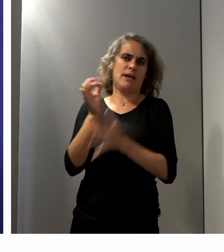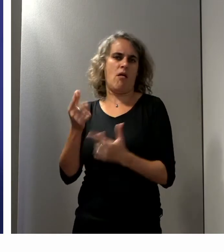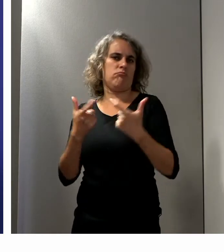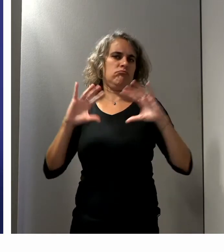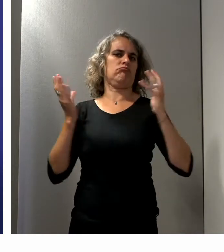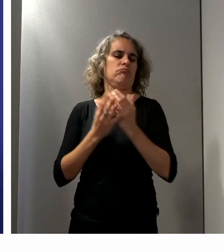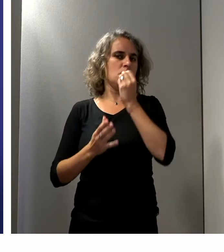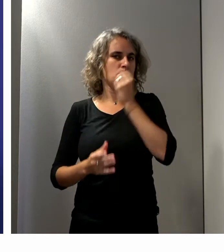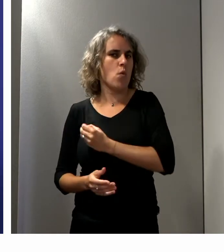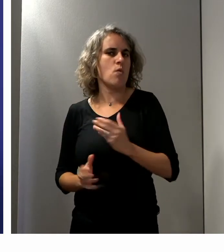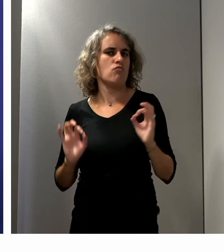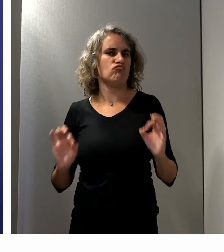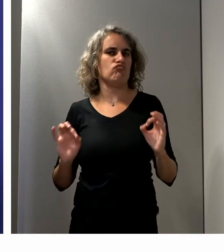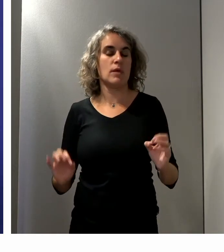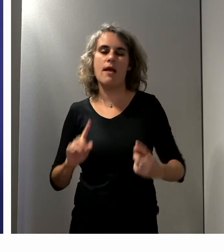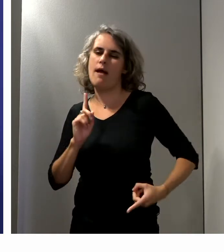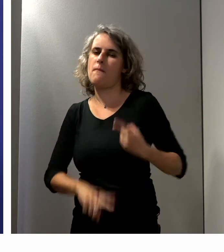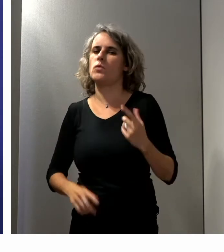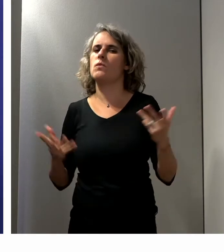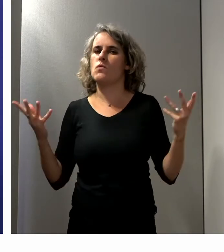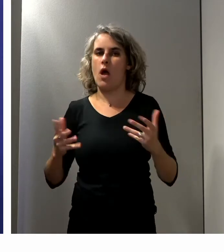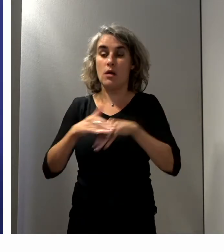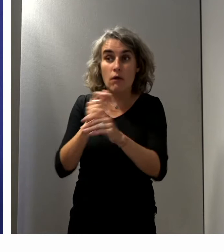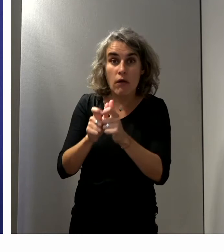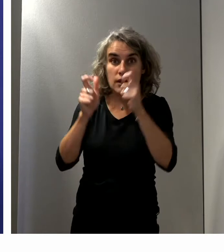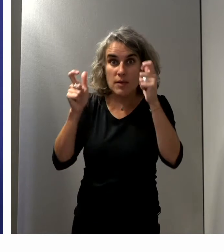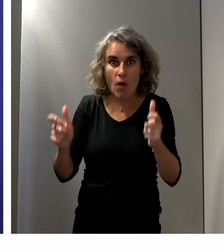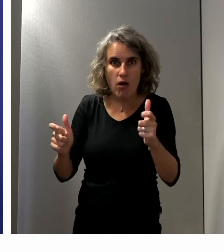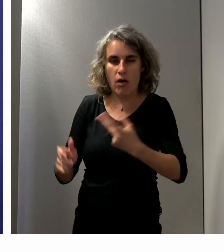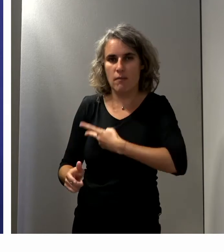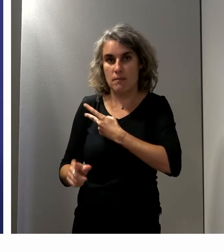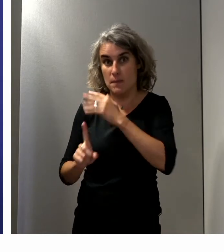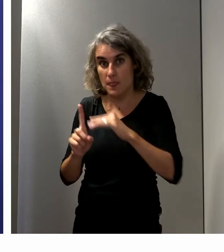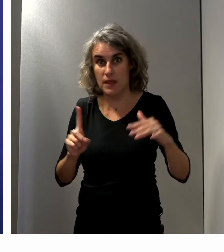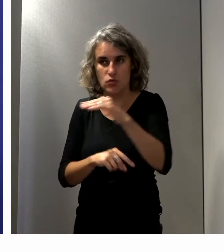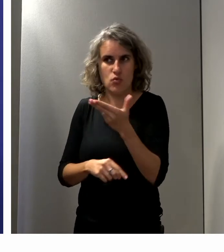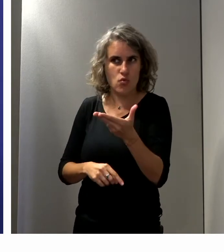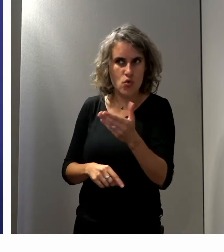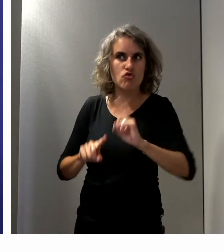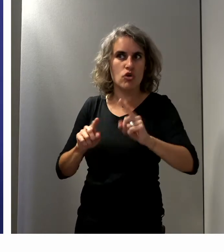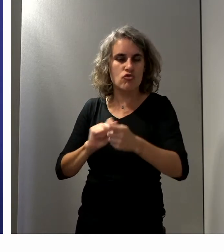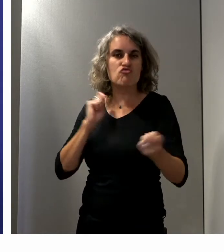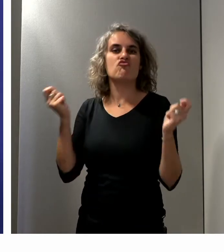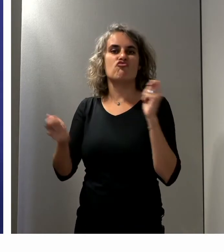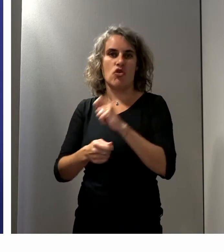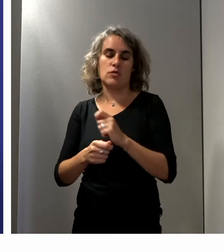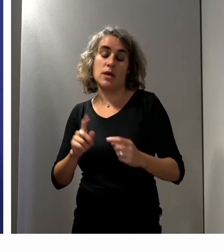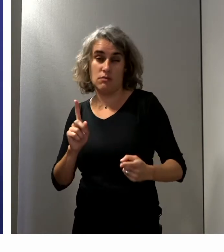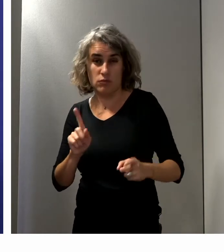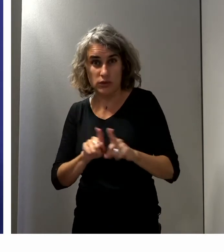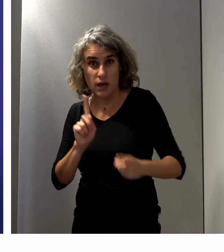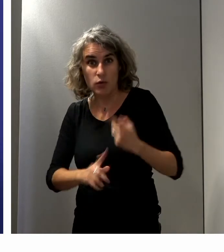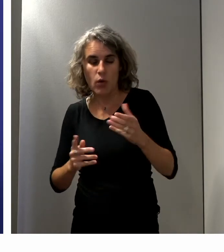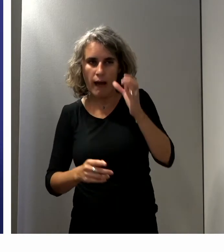intéressant, c'est vraiment la modification des comportements dans les établissements, mais pas seulement, c'est-à-dire une qualité d'écoute, un respect de la